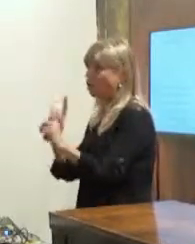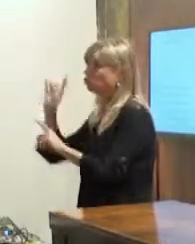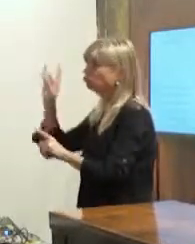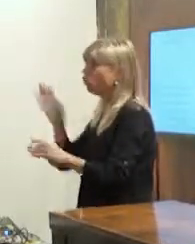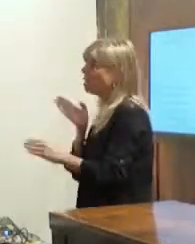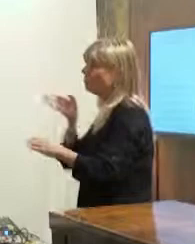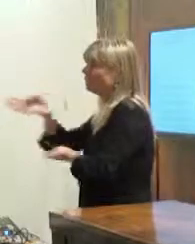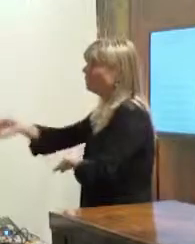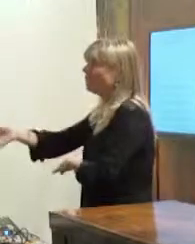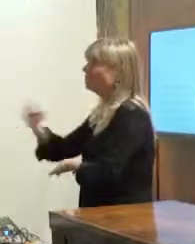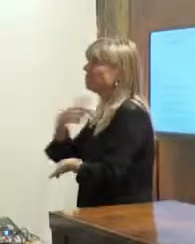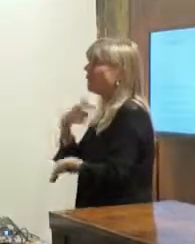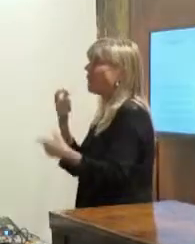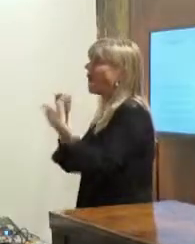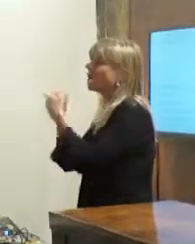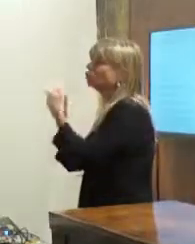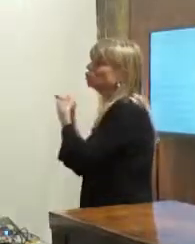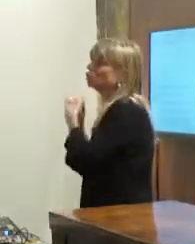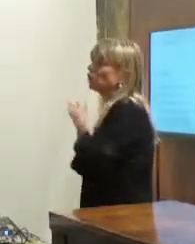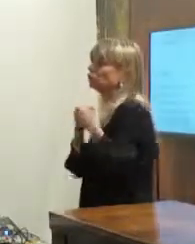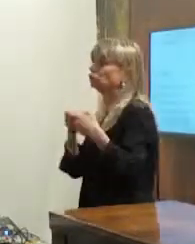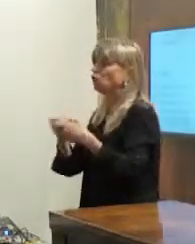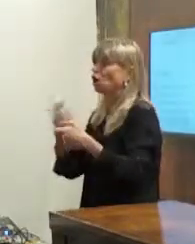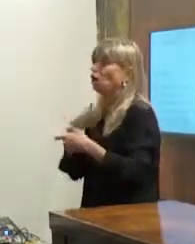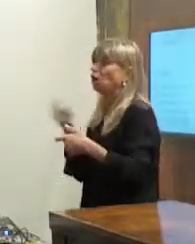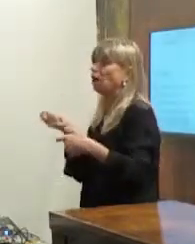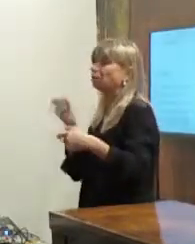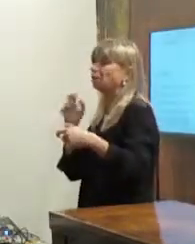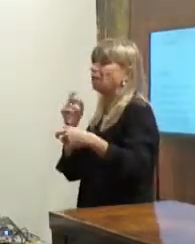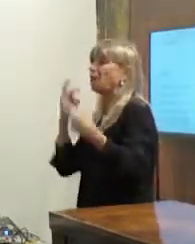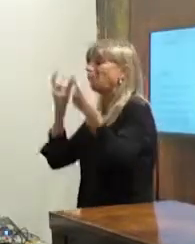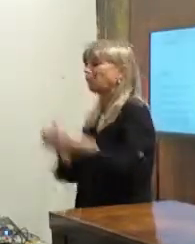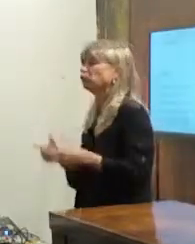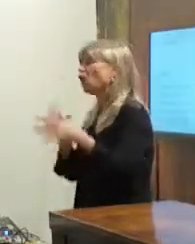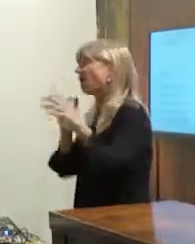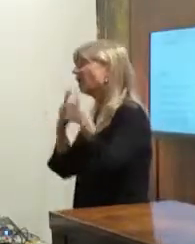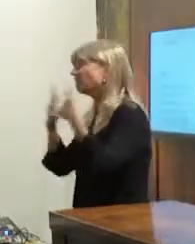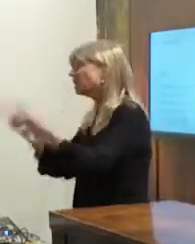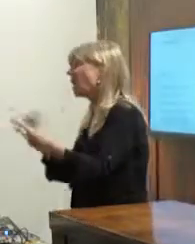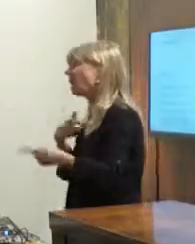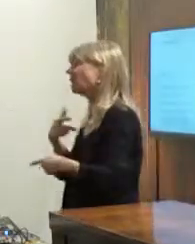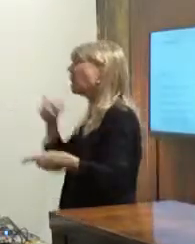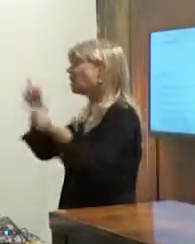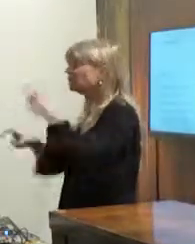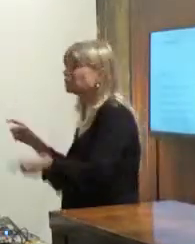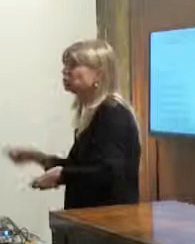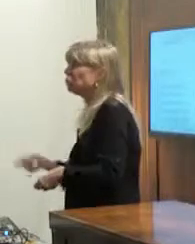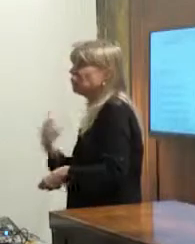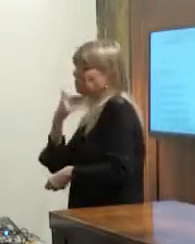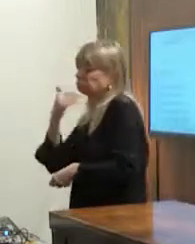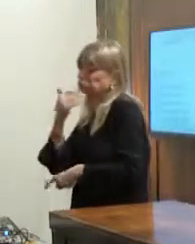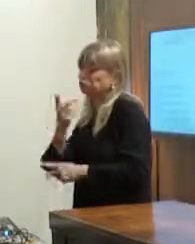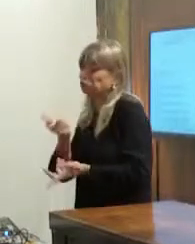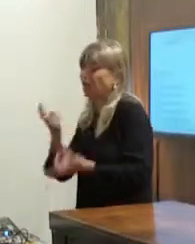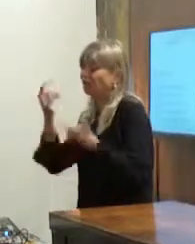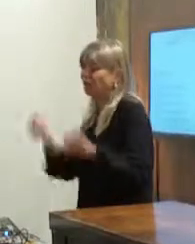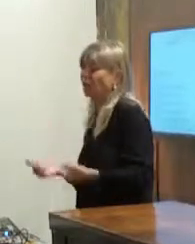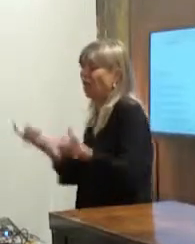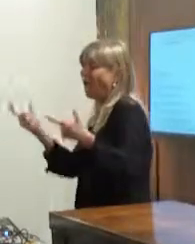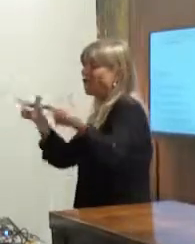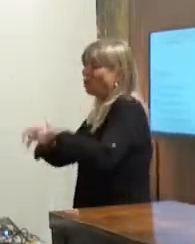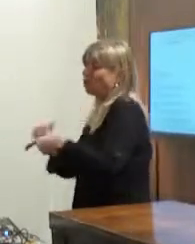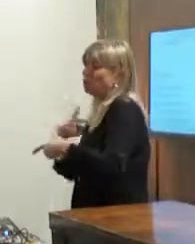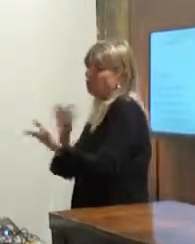solamente asociaciones de usuarios o la gente no se entera de que están las audiencias públicas. Y